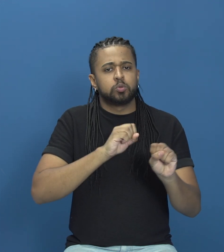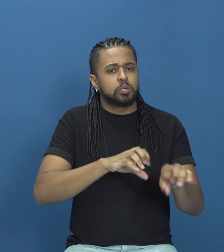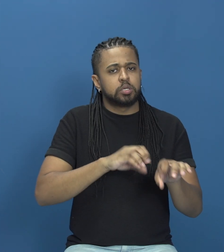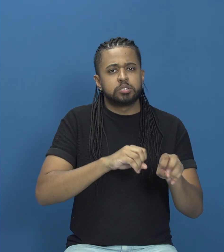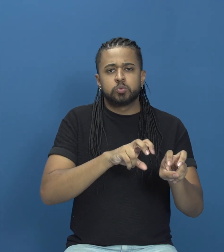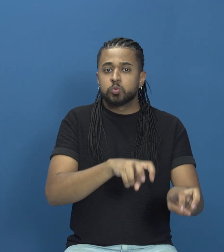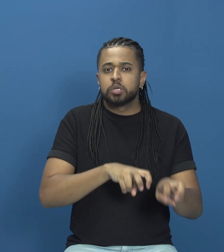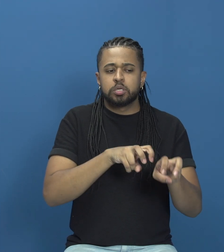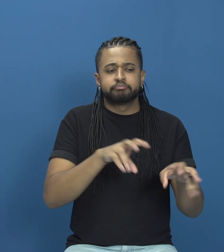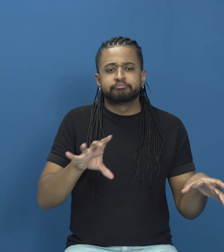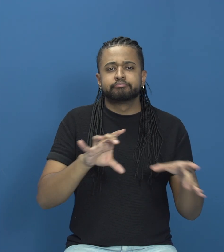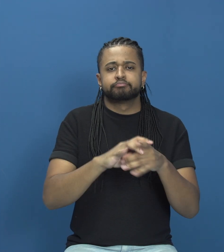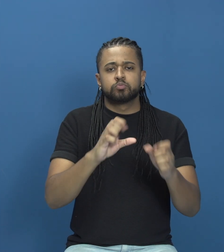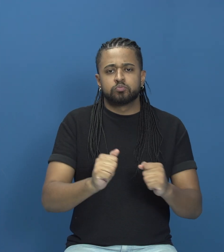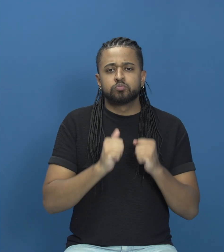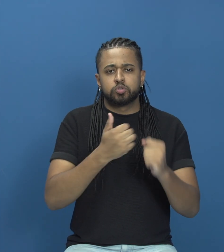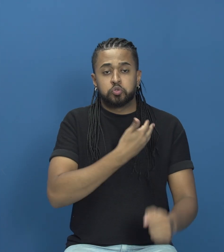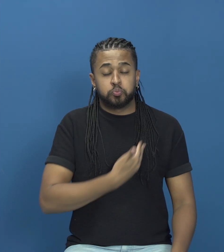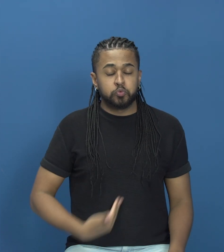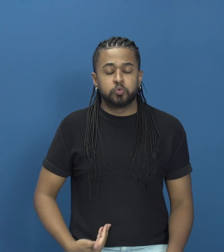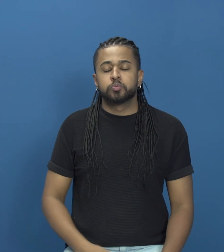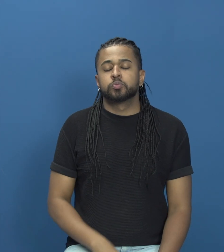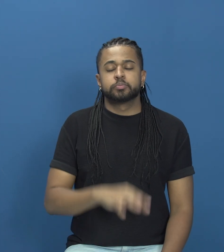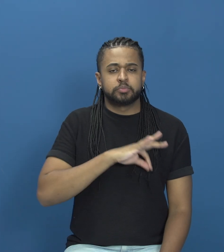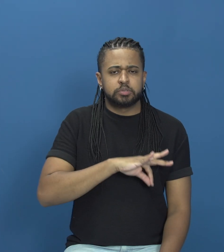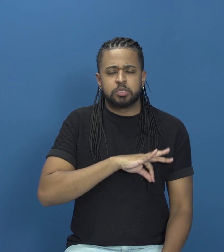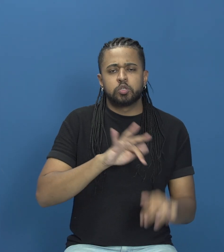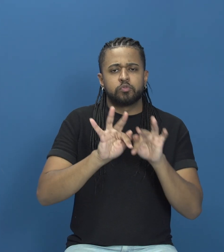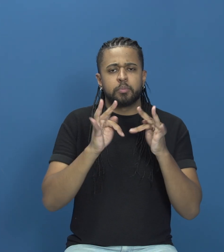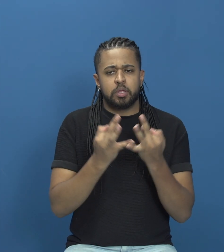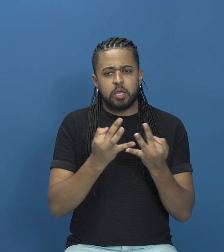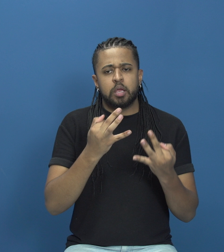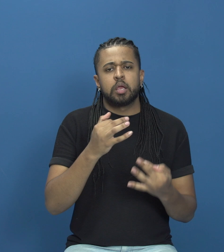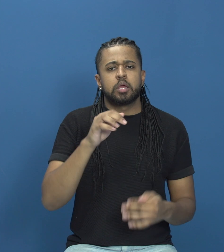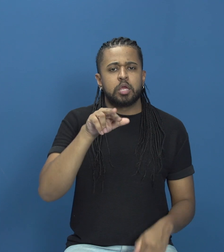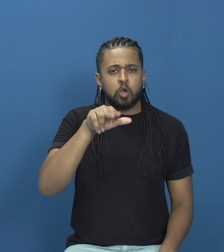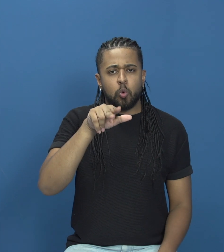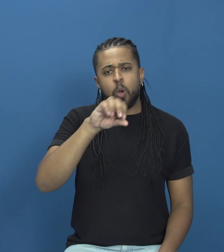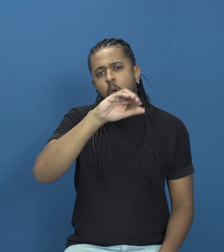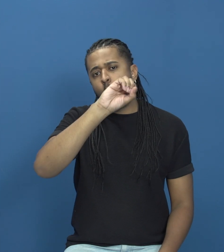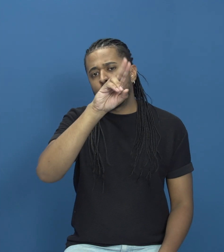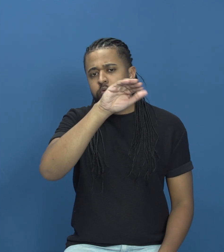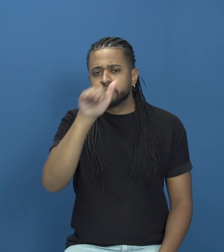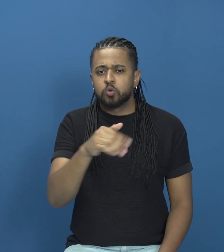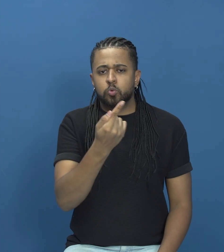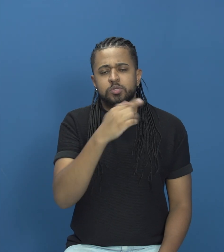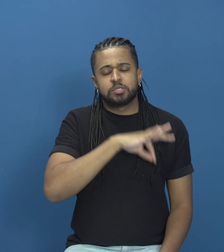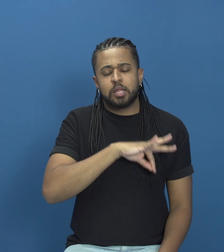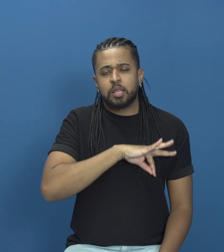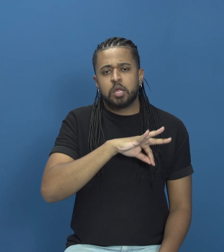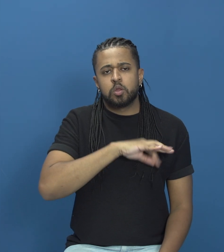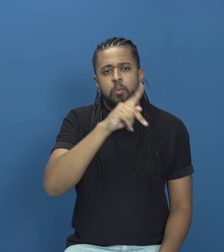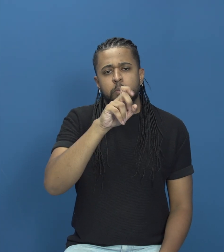campo, conveniadas com o poder público, com renda familiar bruta igual ou inferior a um salário mínimo per